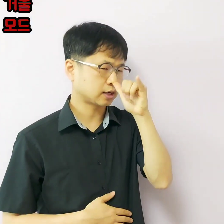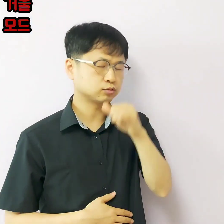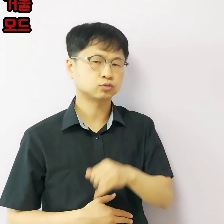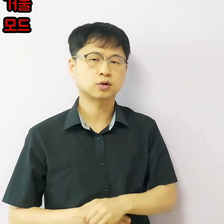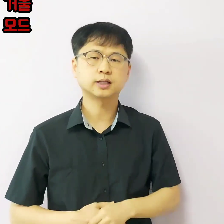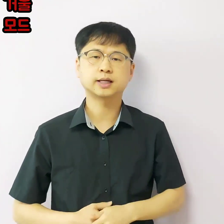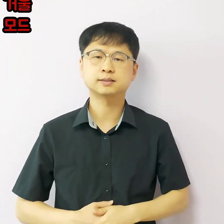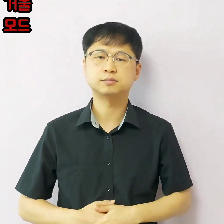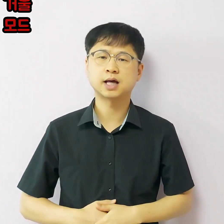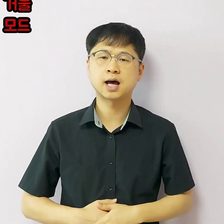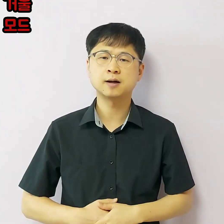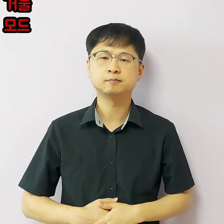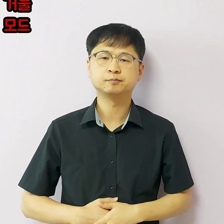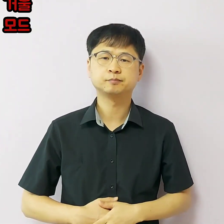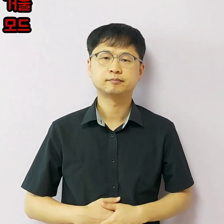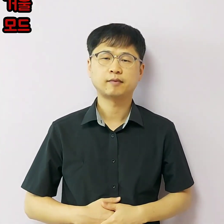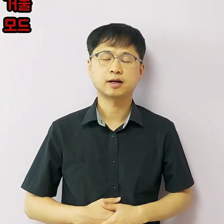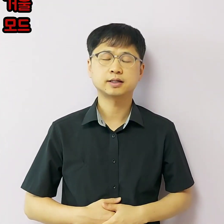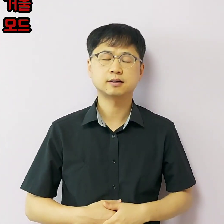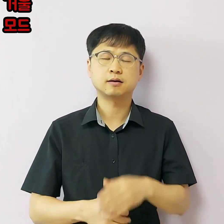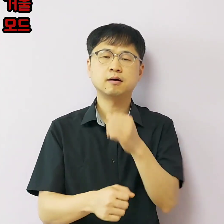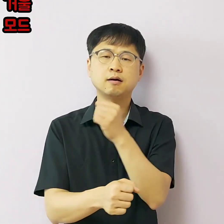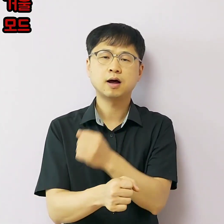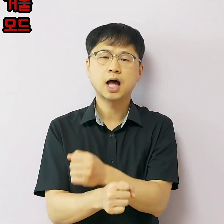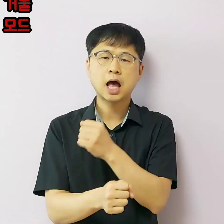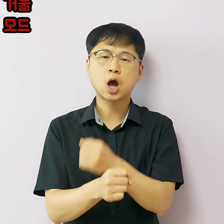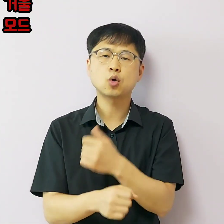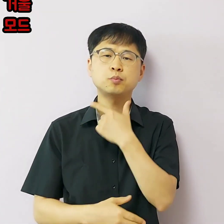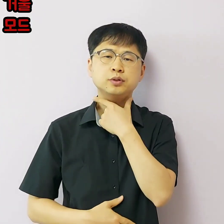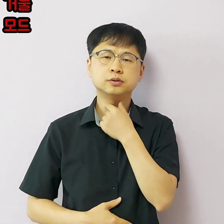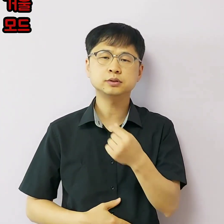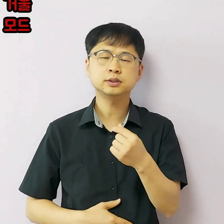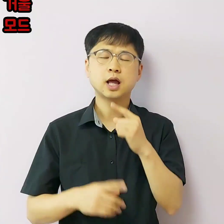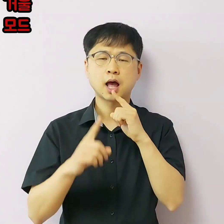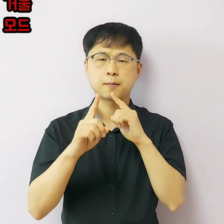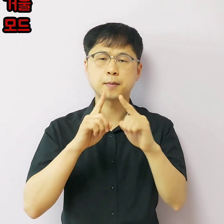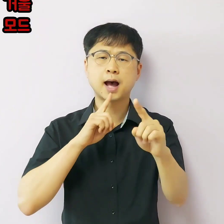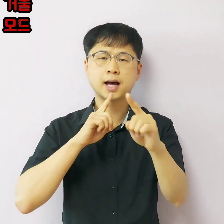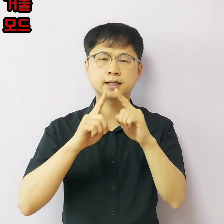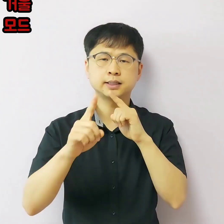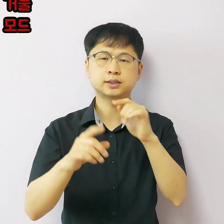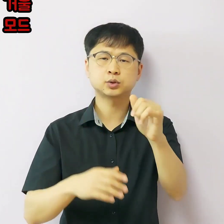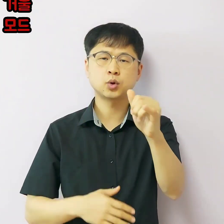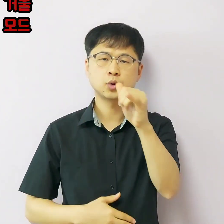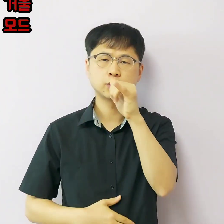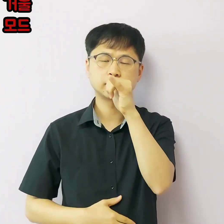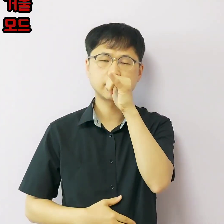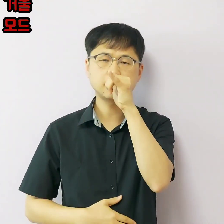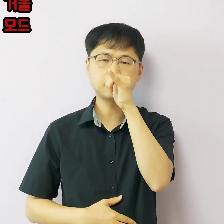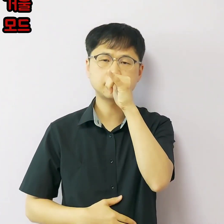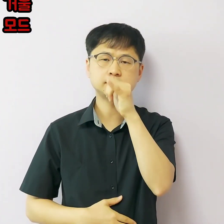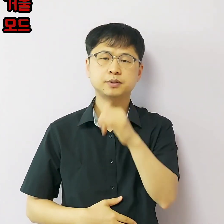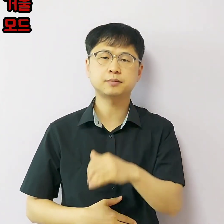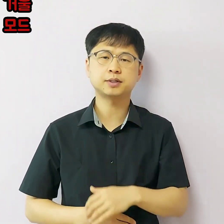있다라는 수어가 되겠습니다. 네, 그래서 하고픈 말이 있어 이렇게 표현하시면